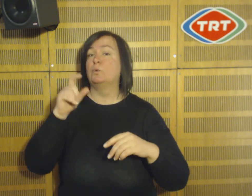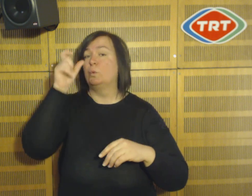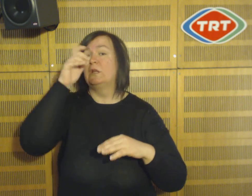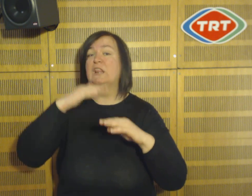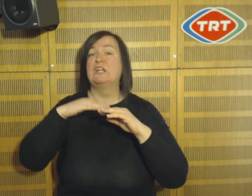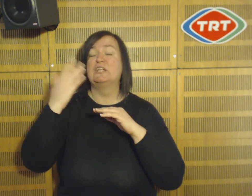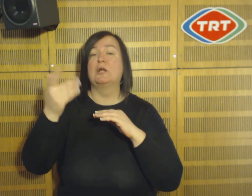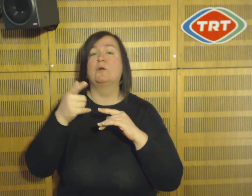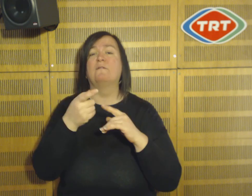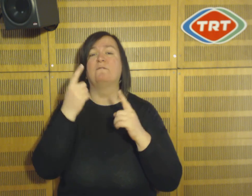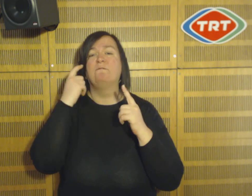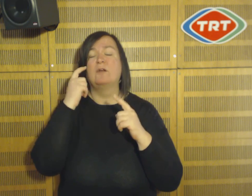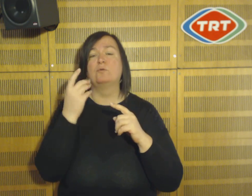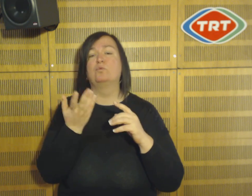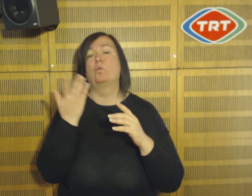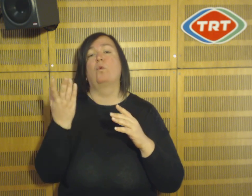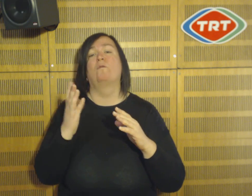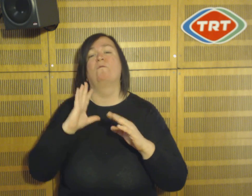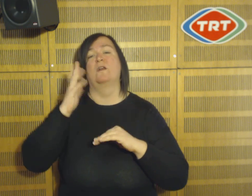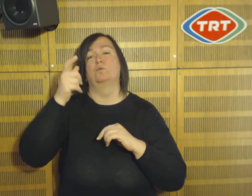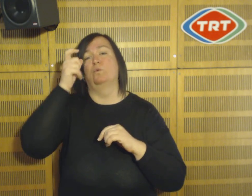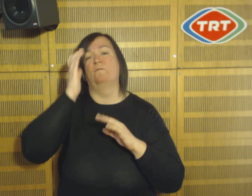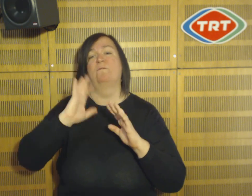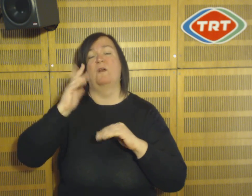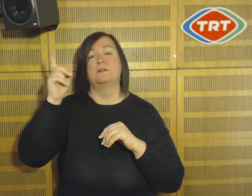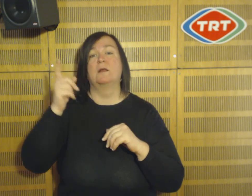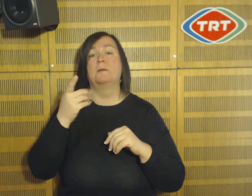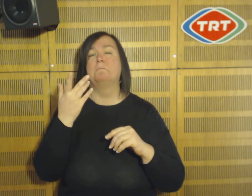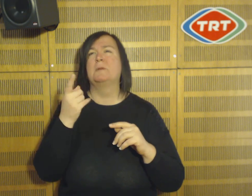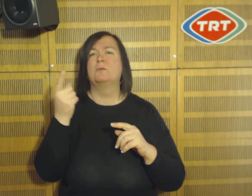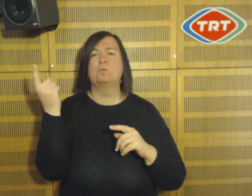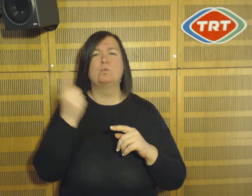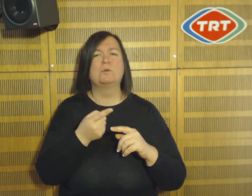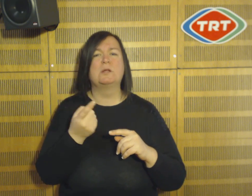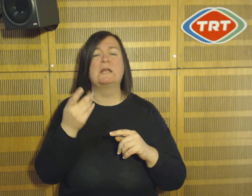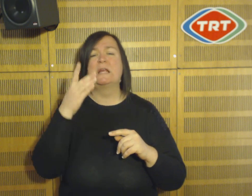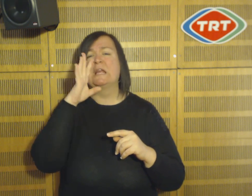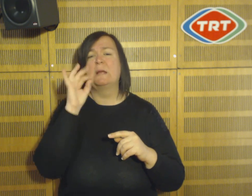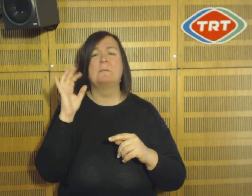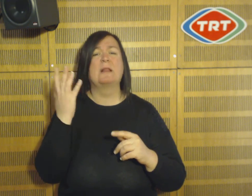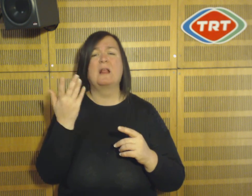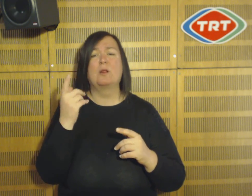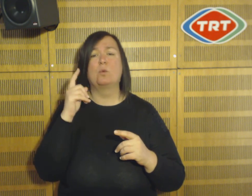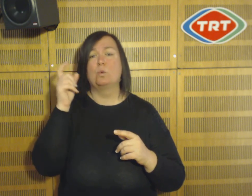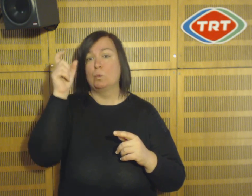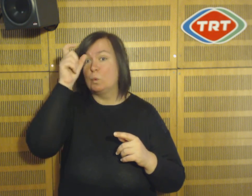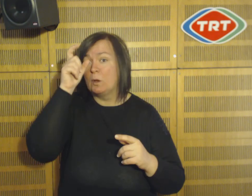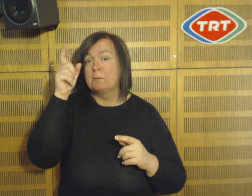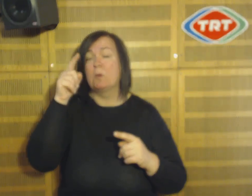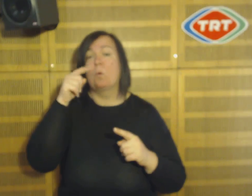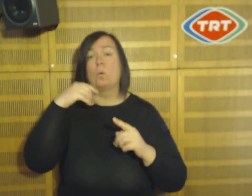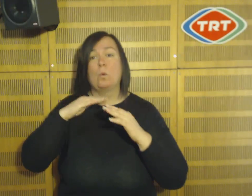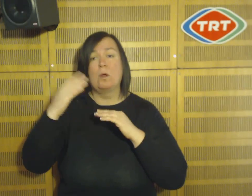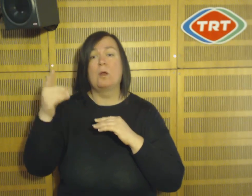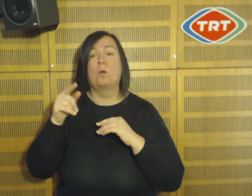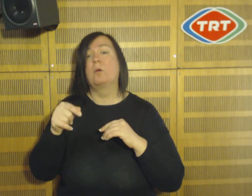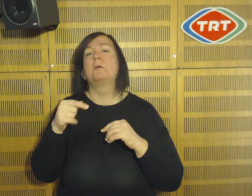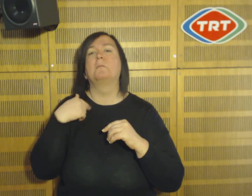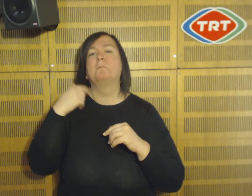farkındalık çalışmaları Türkiye'den daha fazla Eee ama bir oran olarak kim ne kadar farkında Türkiye mi yurt dışı mı o konuda bir şu anda bilgi sahibi değilim